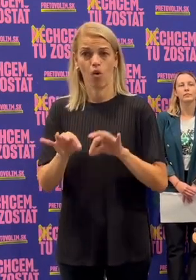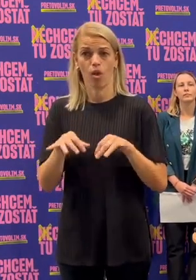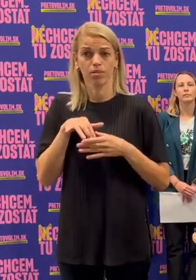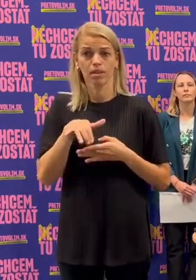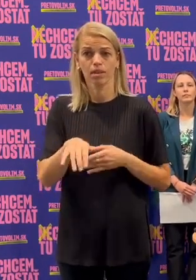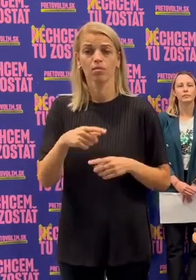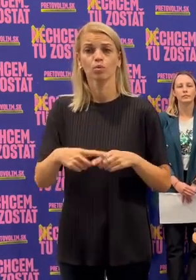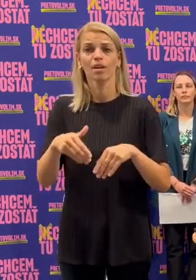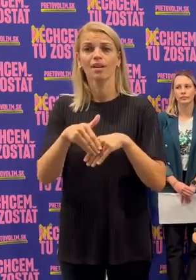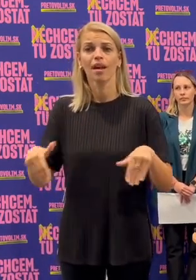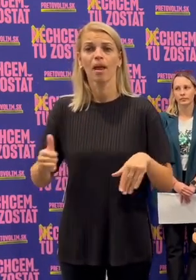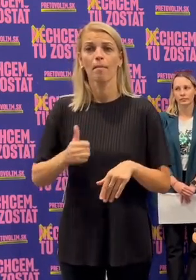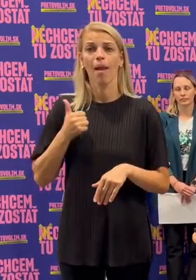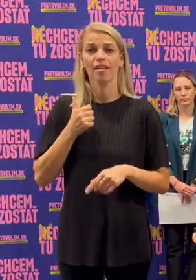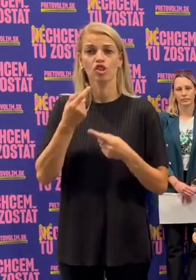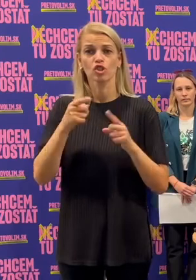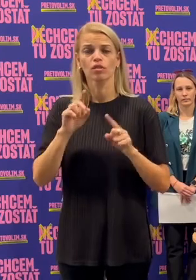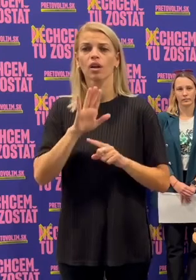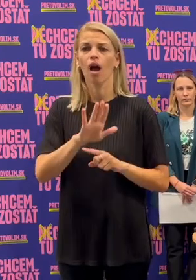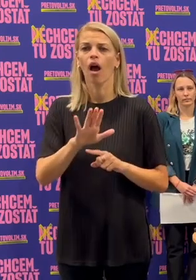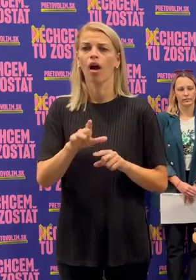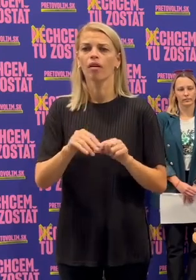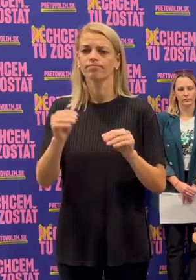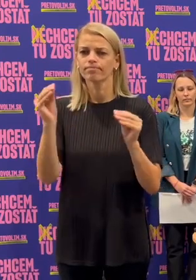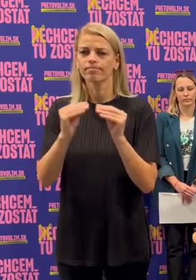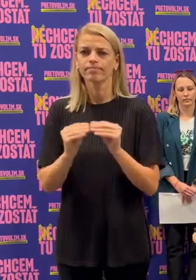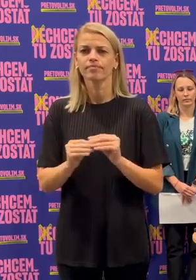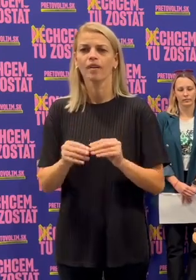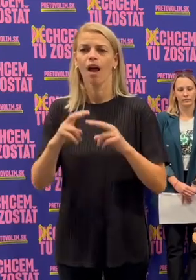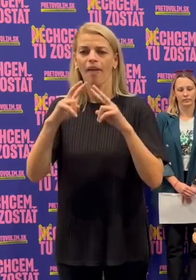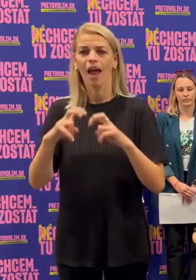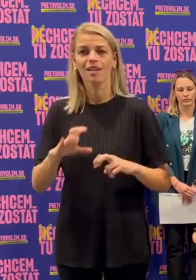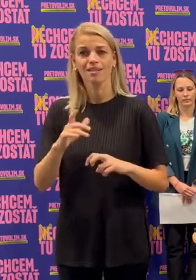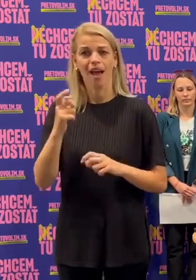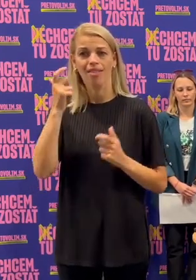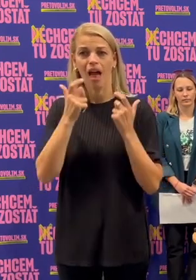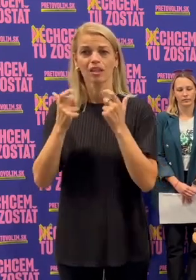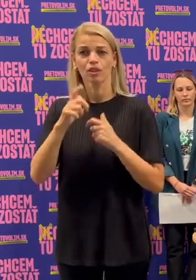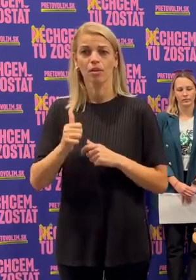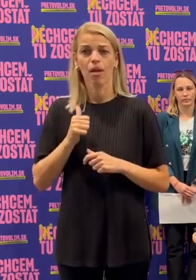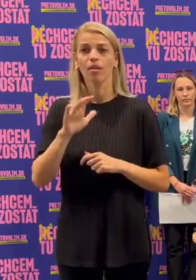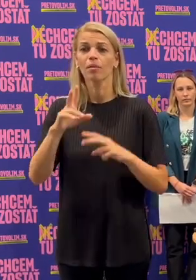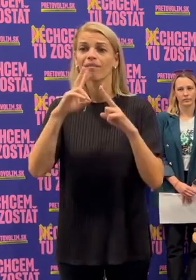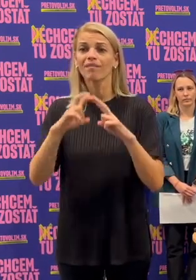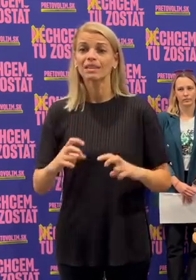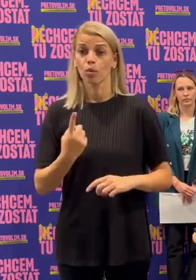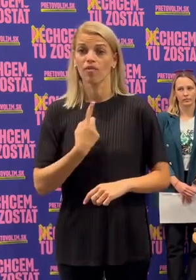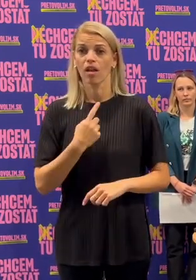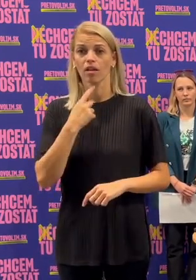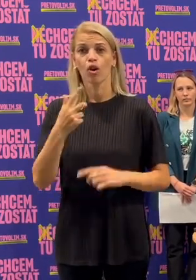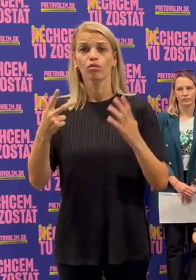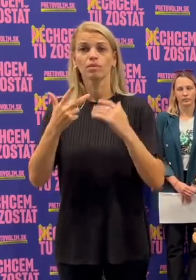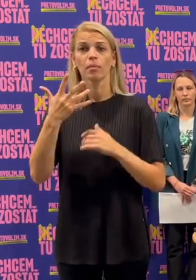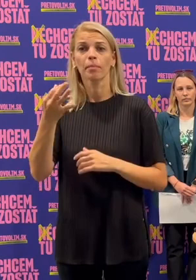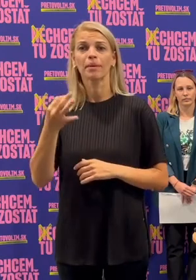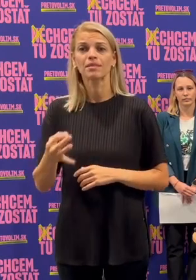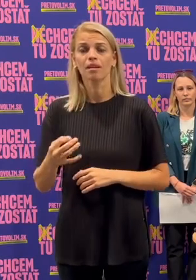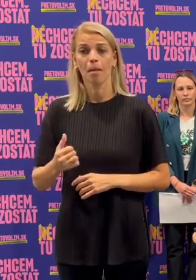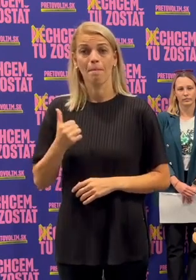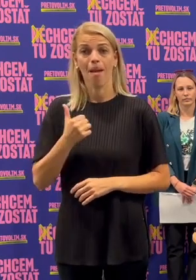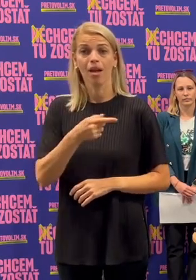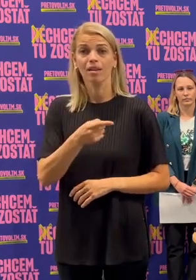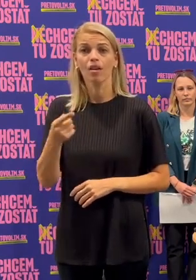Mládeže Slovenska, ktorá analyzuje názory mladých ľudí, prišla s ich vlastným výskumom, kde povedala, že až 85% mladých hovorí,